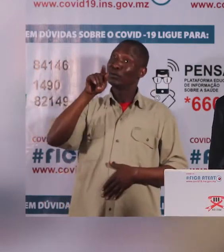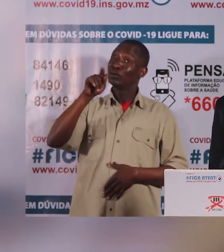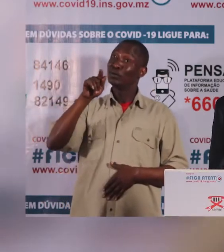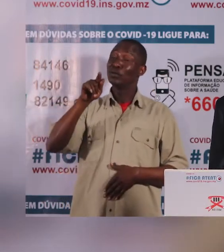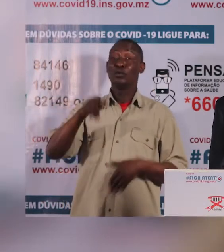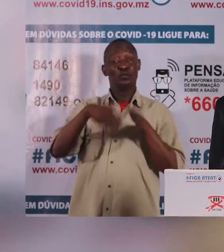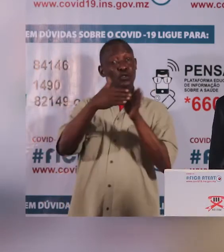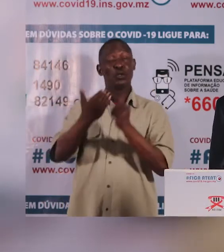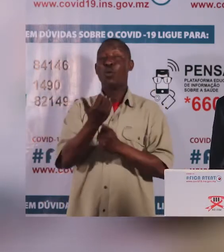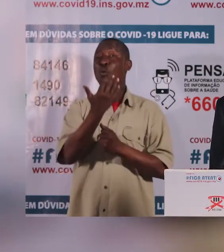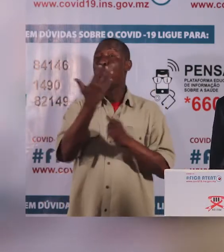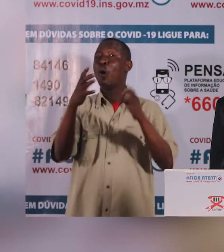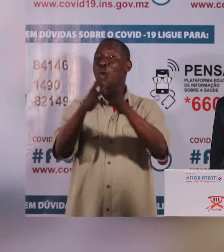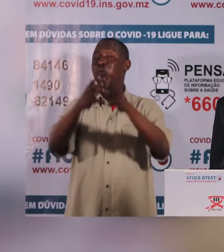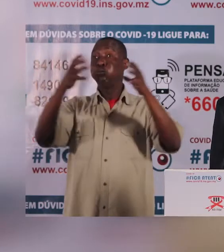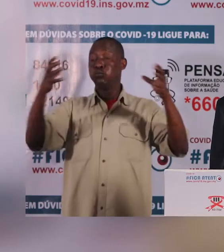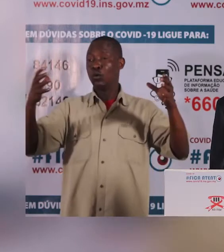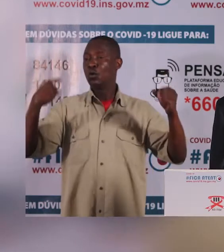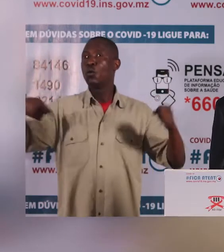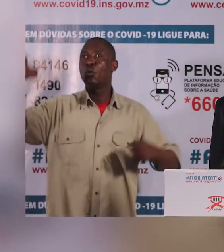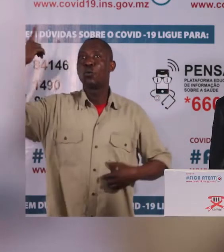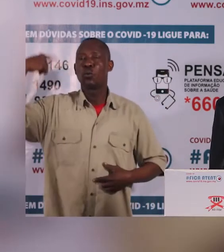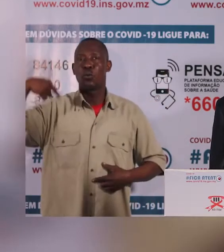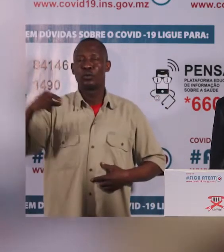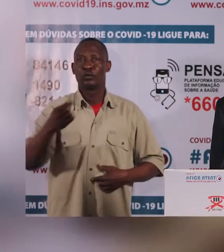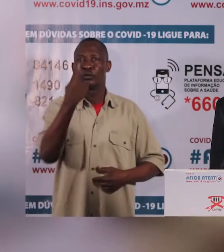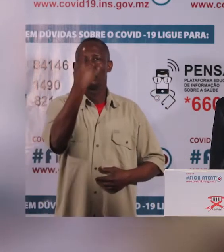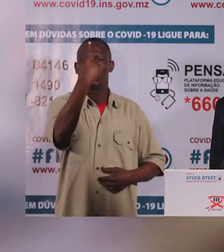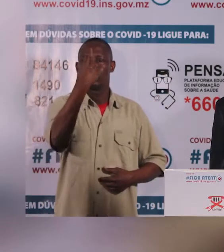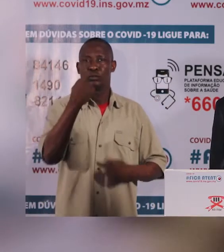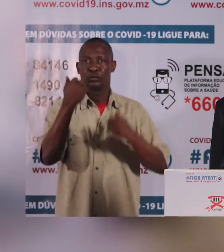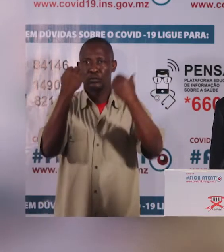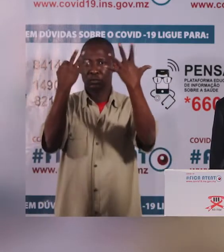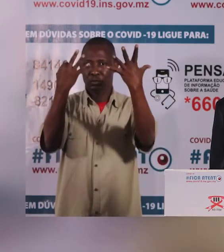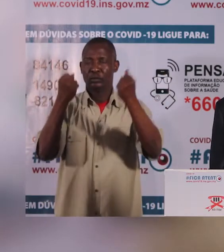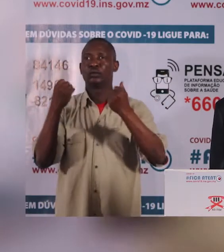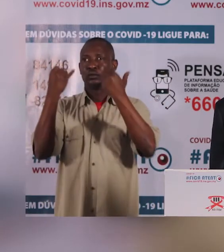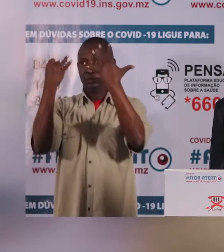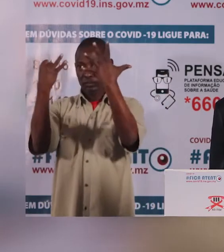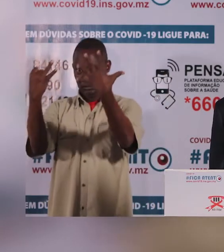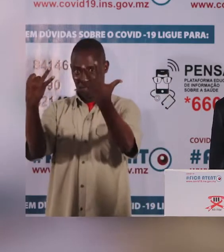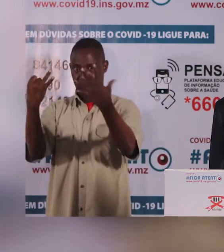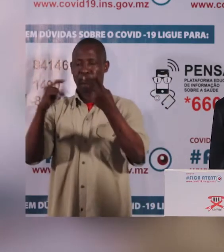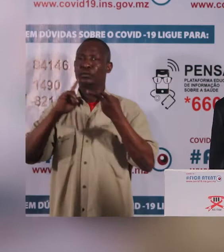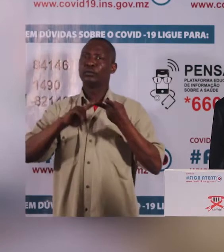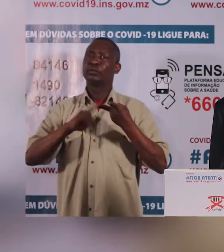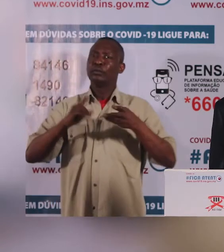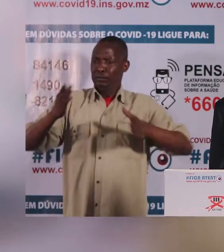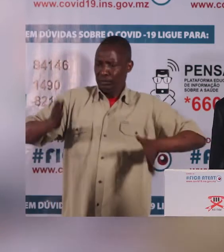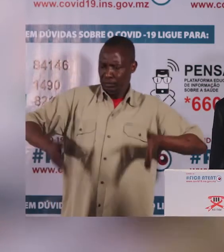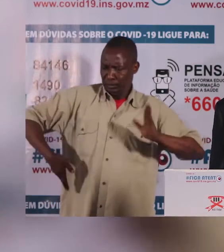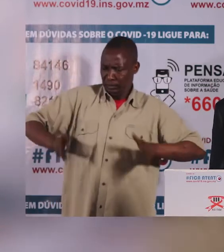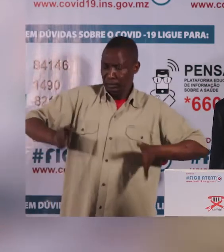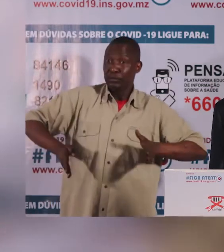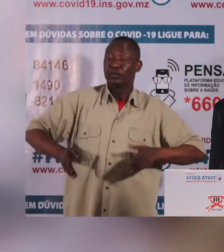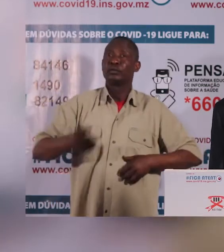Ontem foram registrados 187 mil casos a nível global, no dia anterior 178 mil